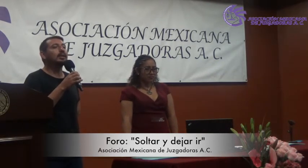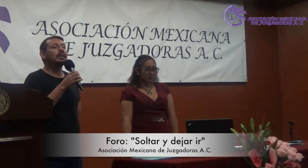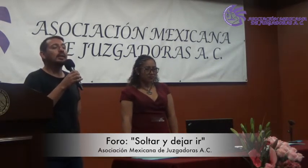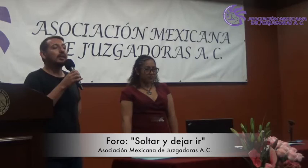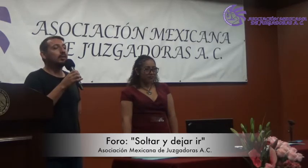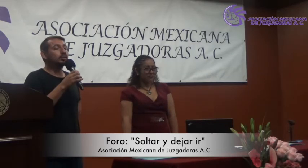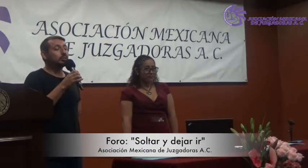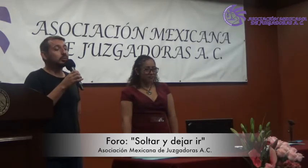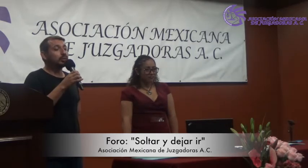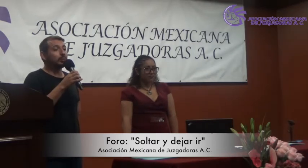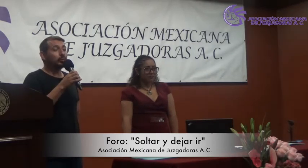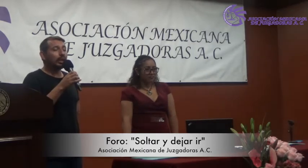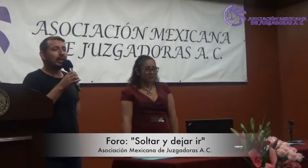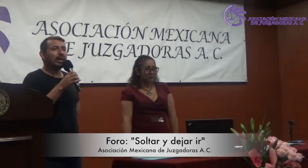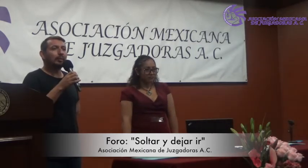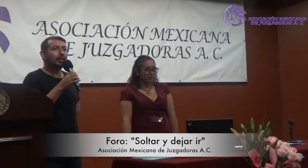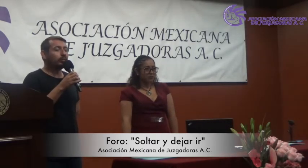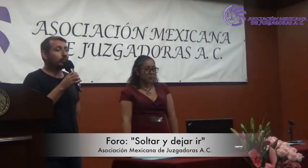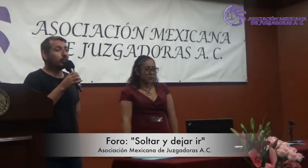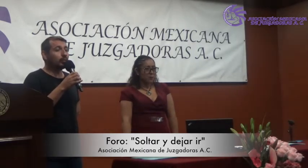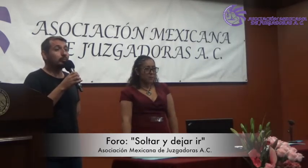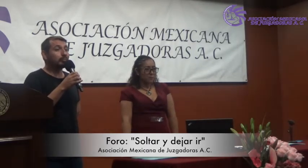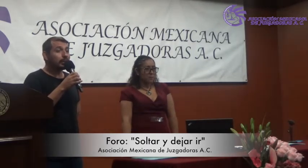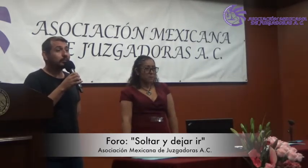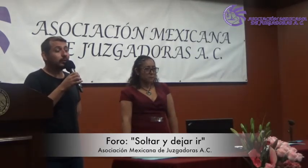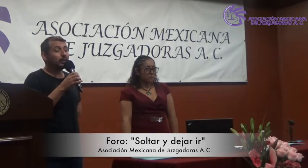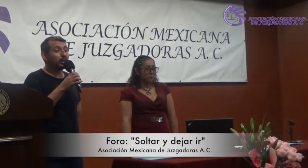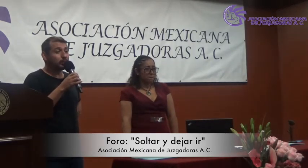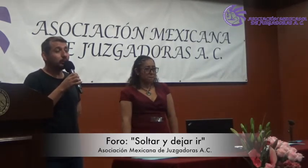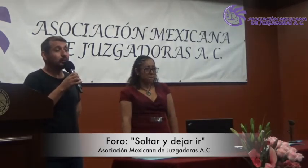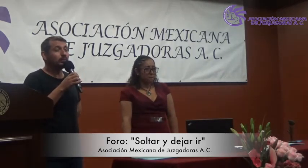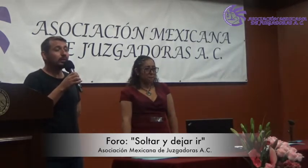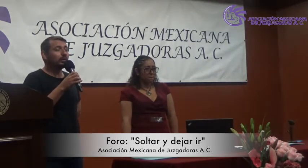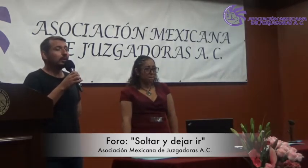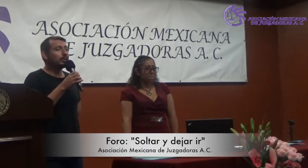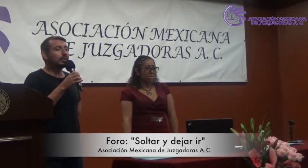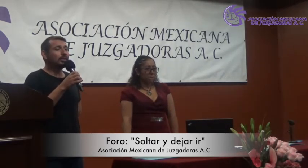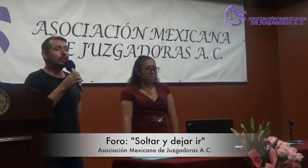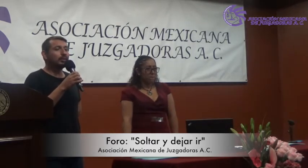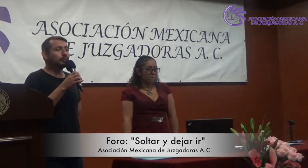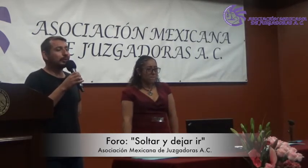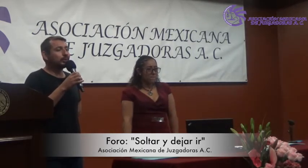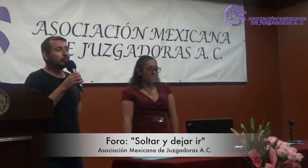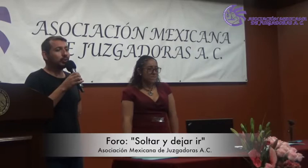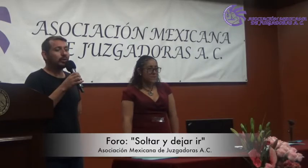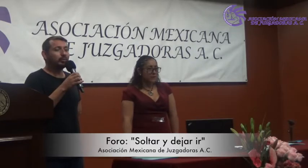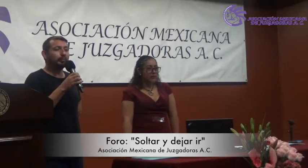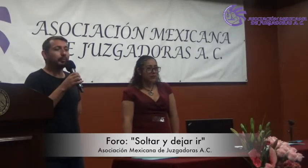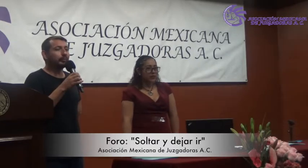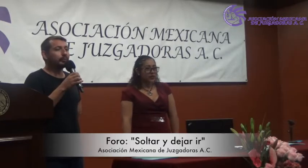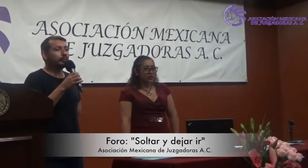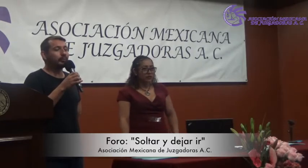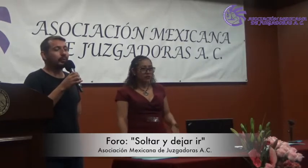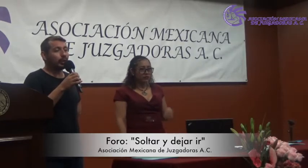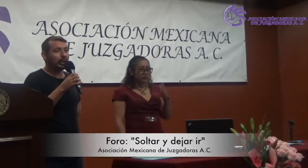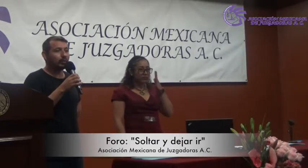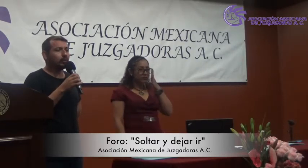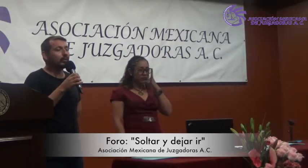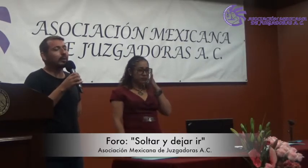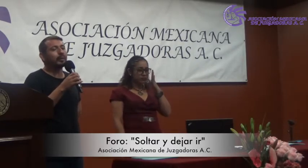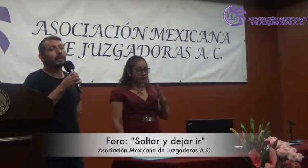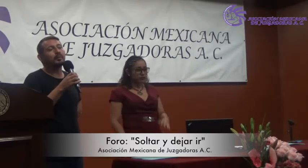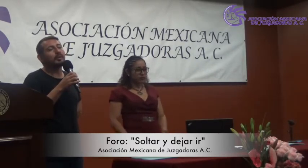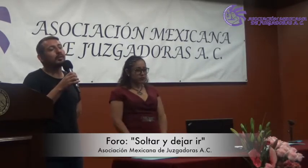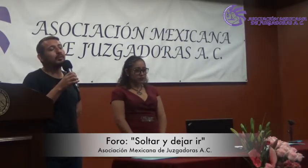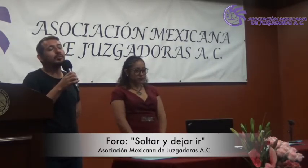casa y nos tuvimos que mudar y la verdad fue un dolor más fuerte aún. Y pasé mucho tiempo llorando